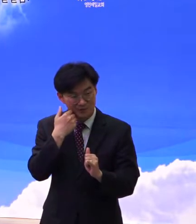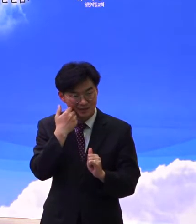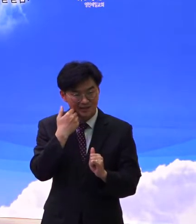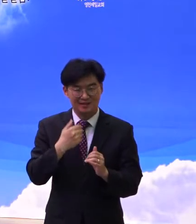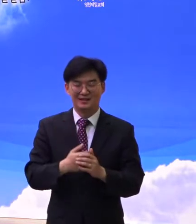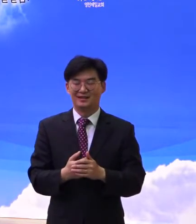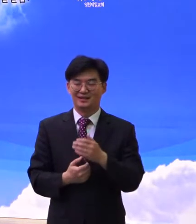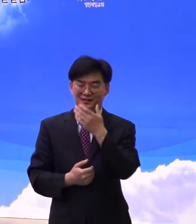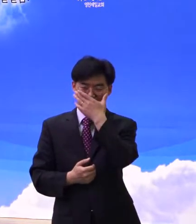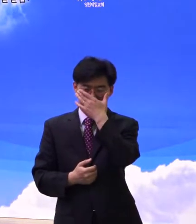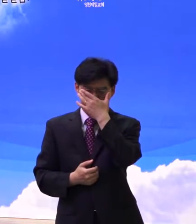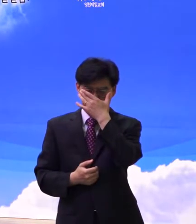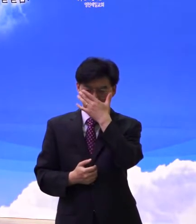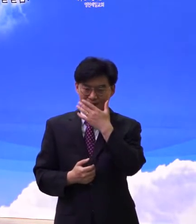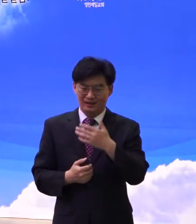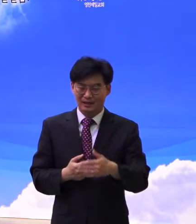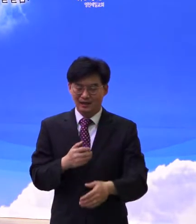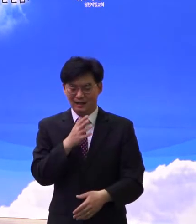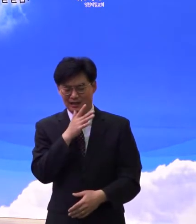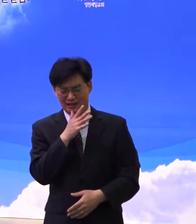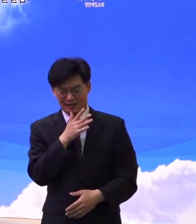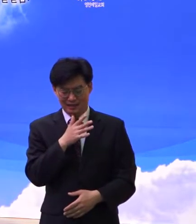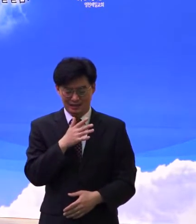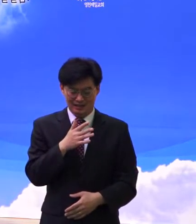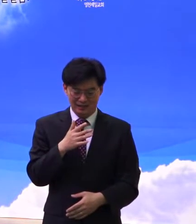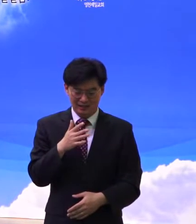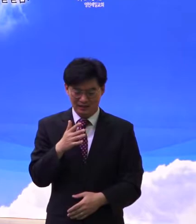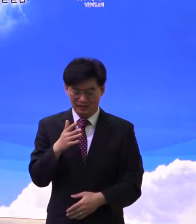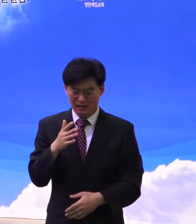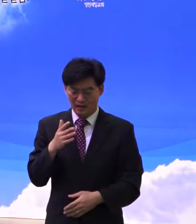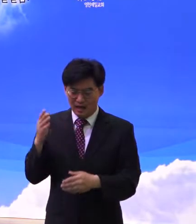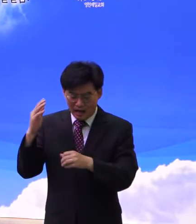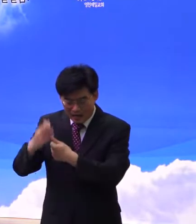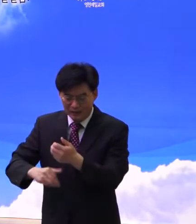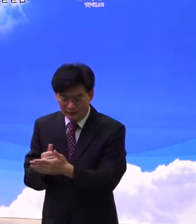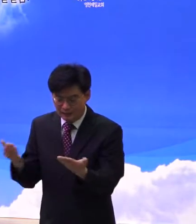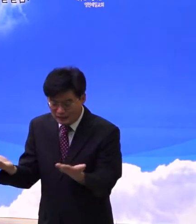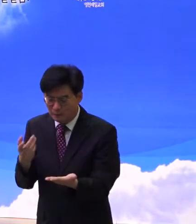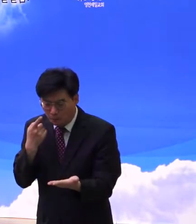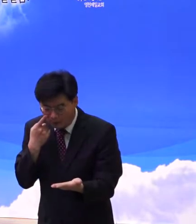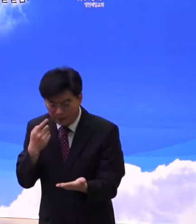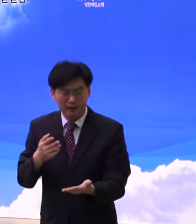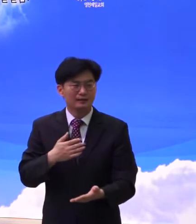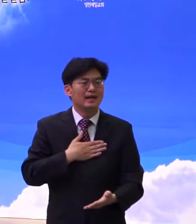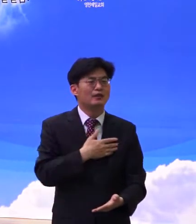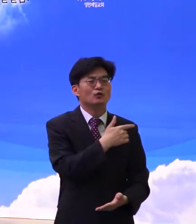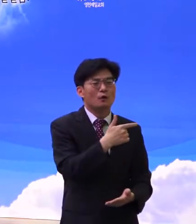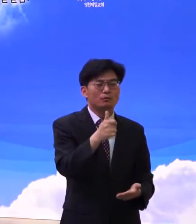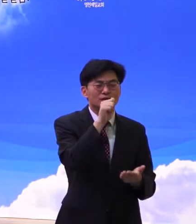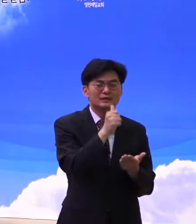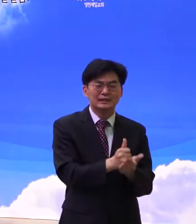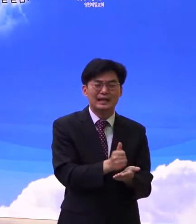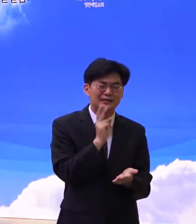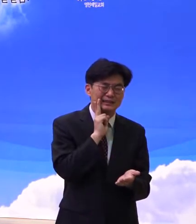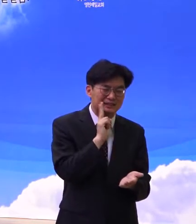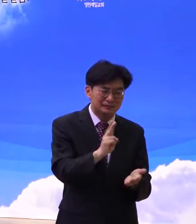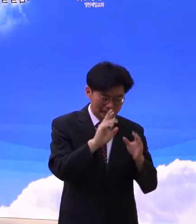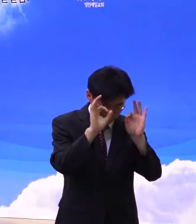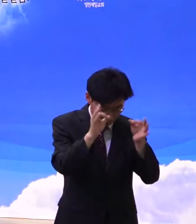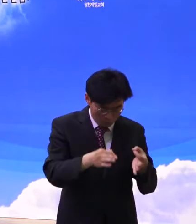얼마나 악한 죄인이었는지, 그리고 내가 지금도 여전히 하나님 앞에서, 거룩하신